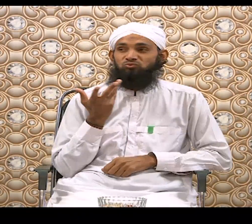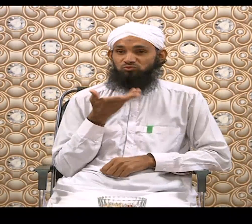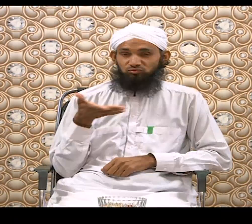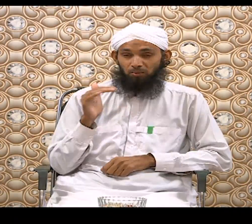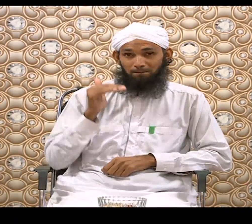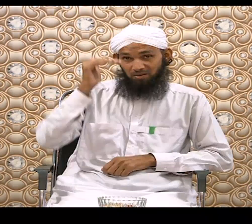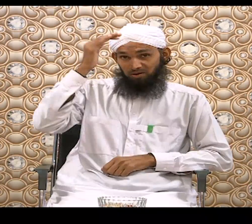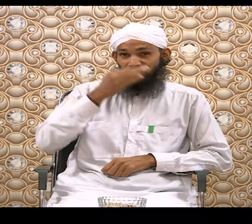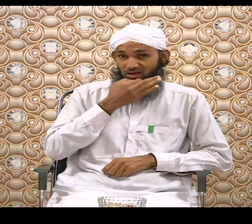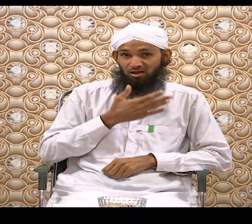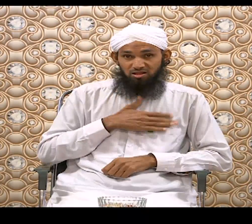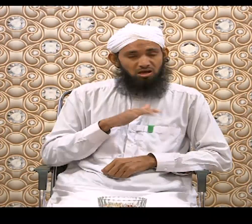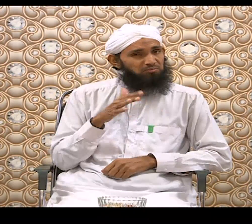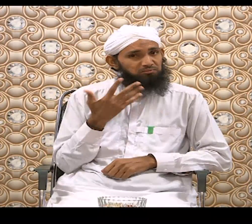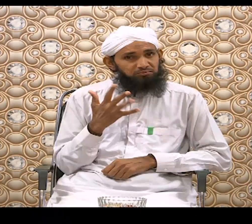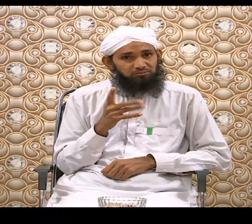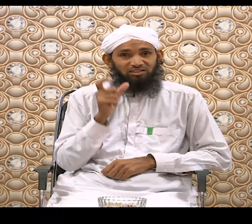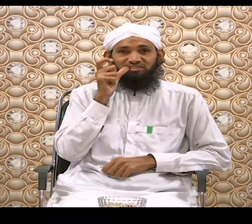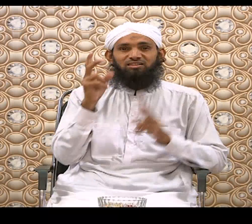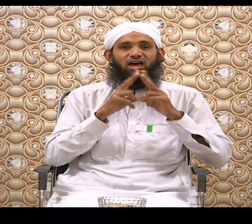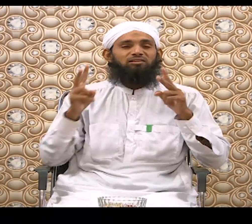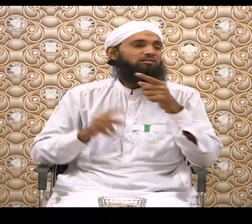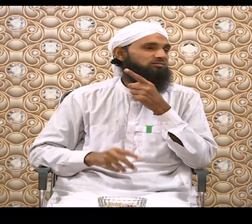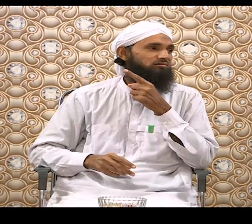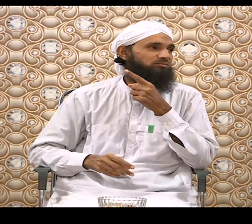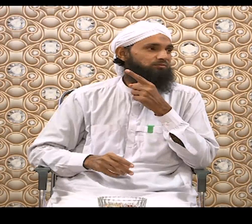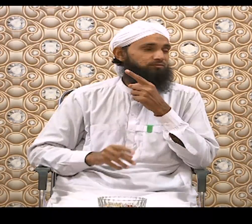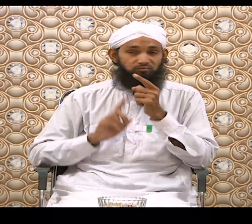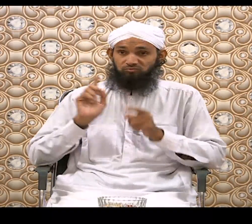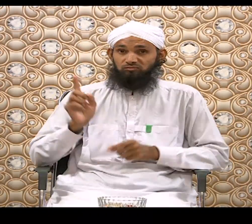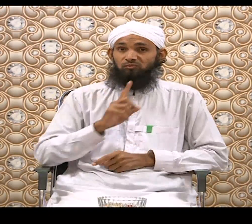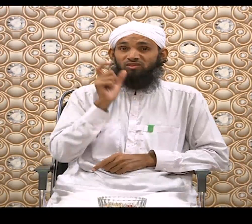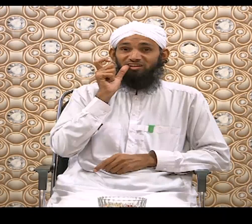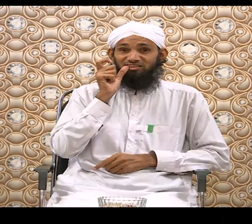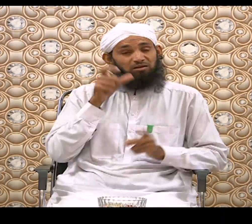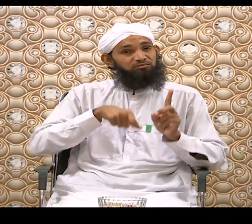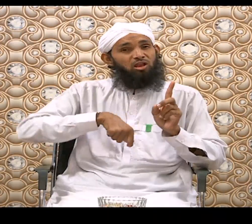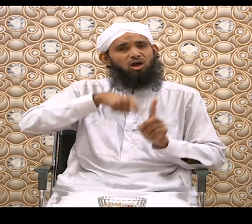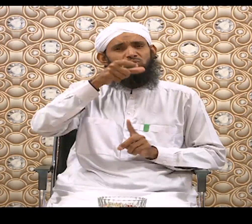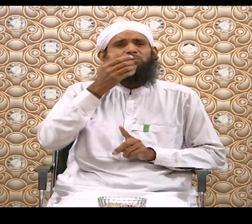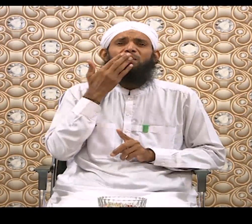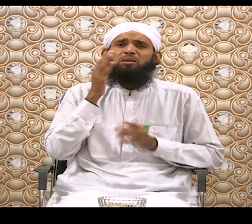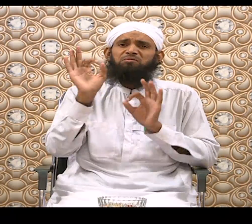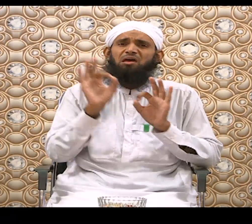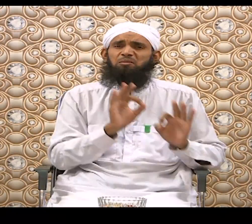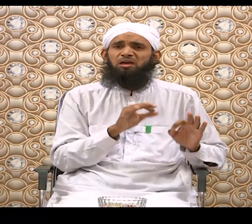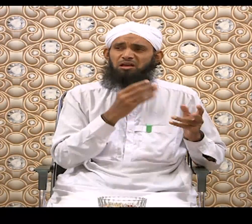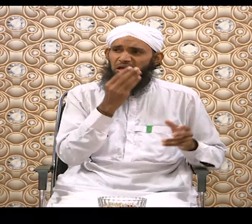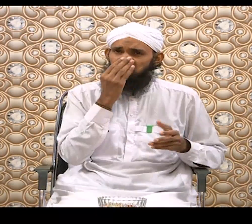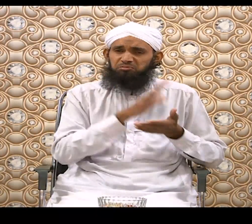اپنے بڑوں کی بے عدبی کرنا شیطان کا کام ہے اور وہ اسی وجہ سے بارگاہِ الہی سے زلیل و رسوہ ہو کر